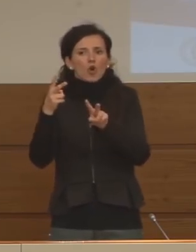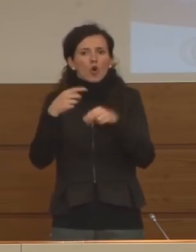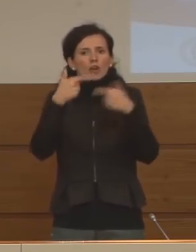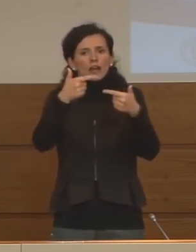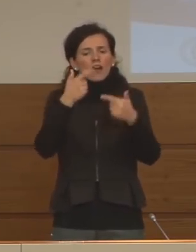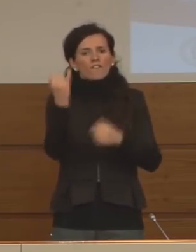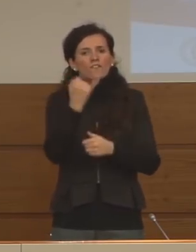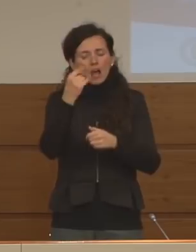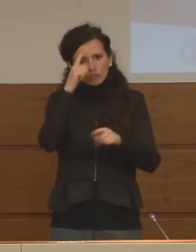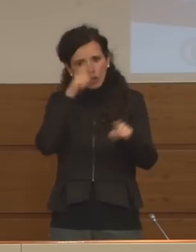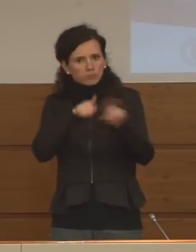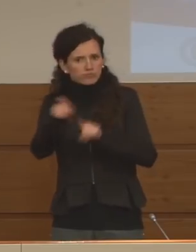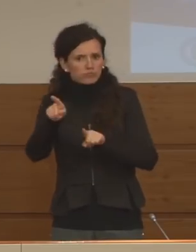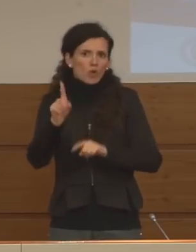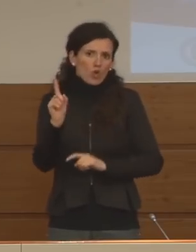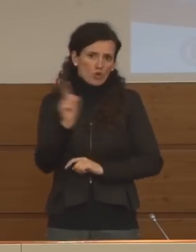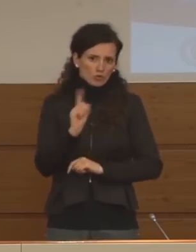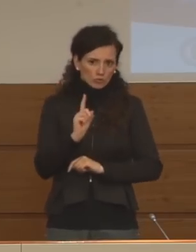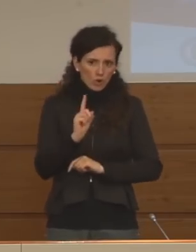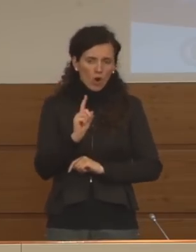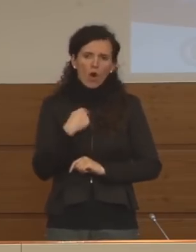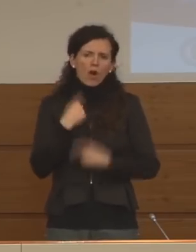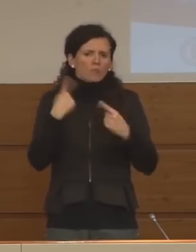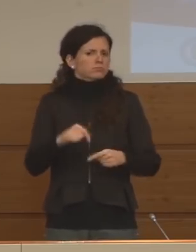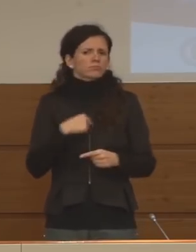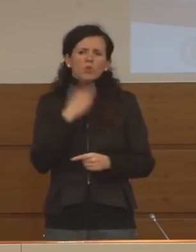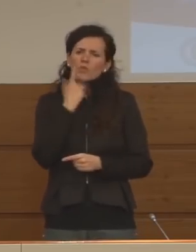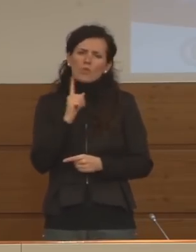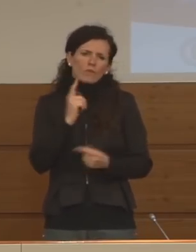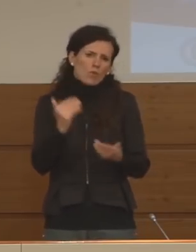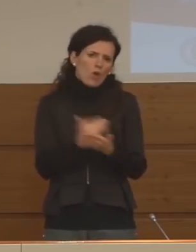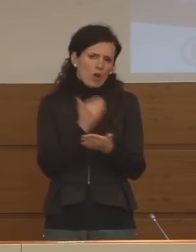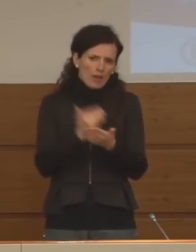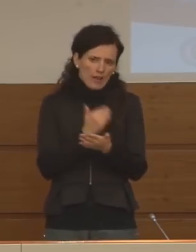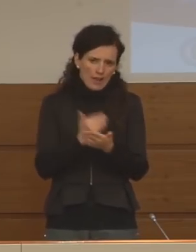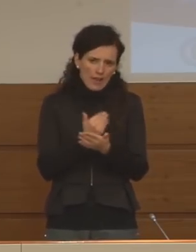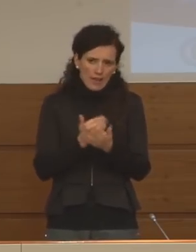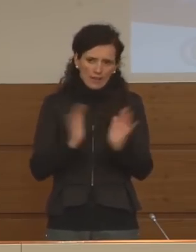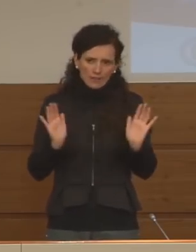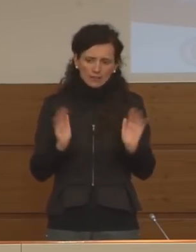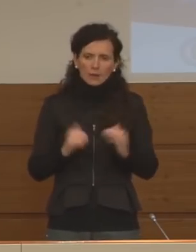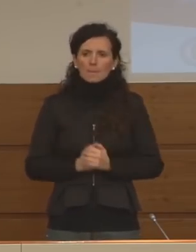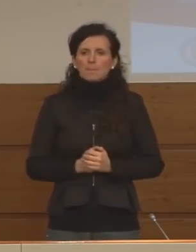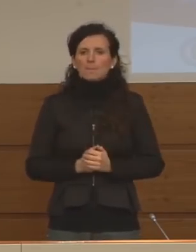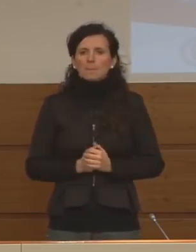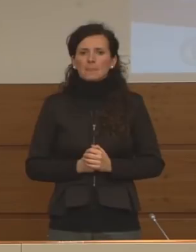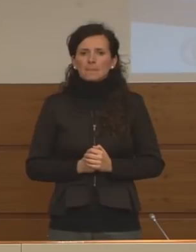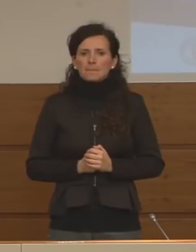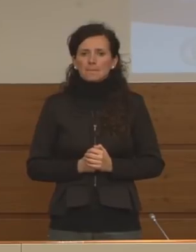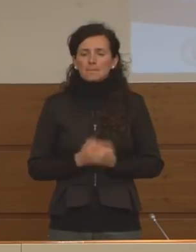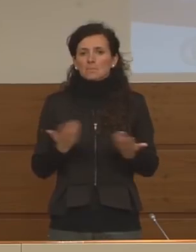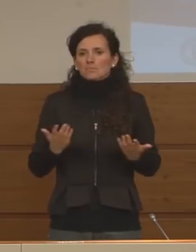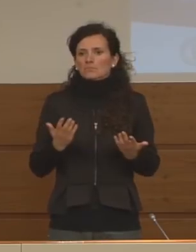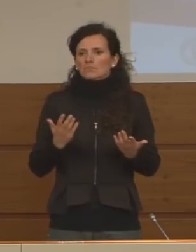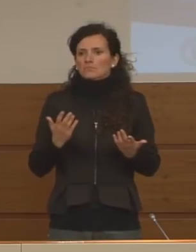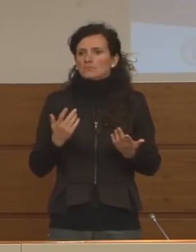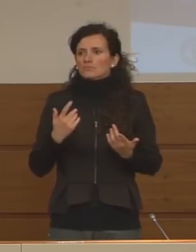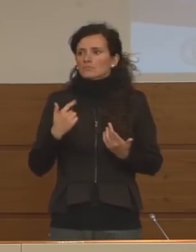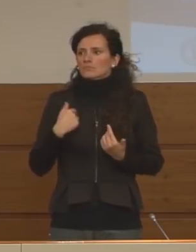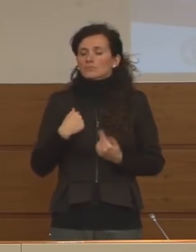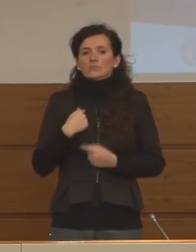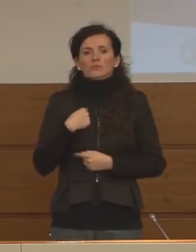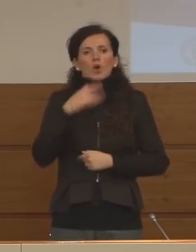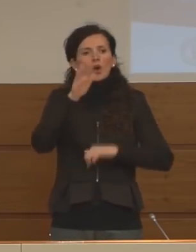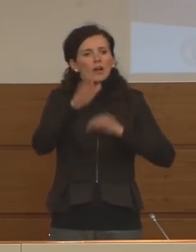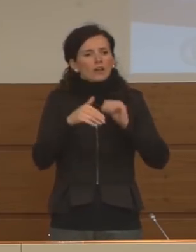del lavoro che andiamo ogni giorno facendo lungi pertanto da me il richiamare voi che come